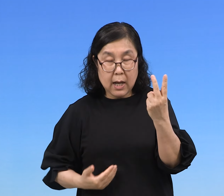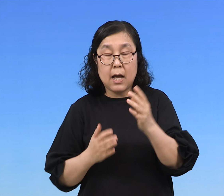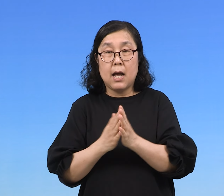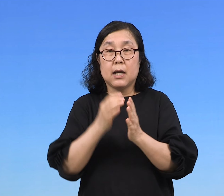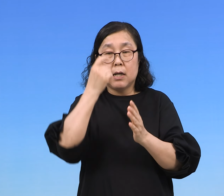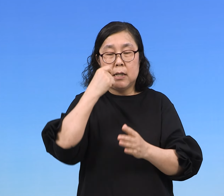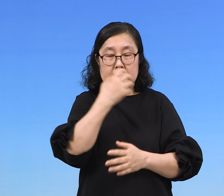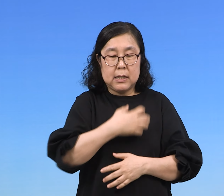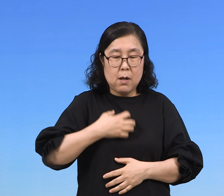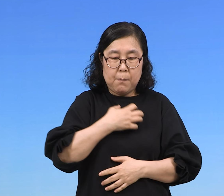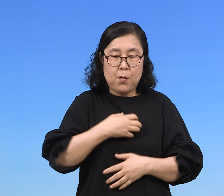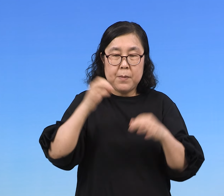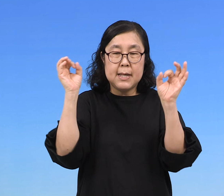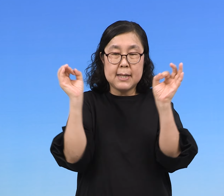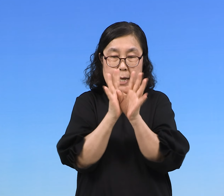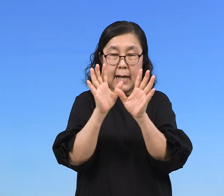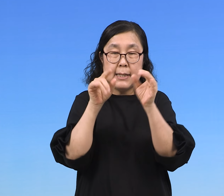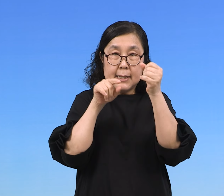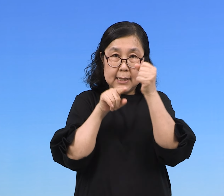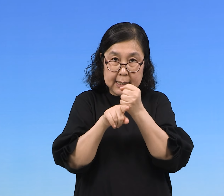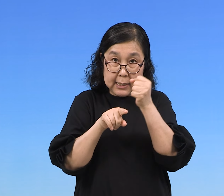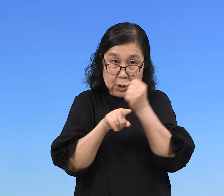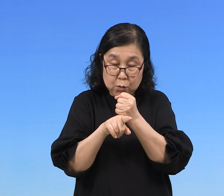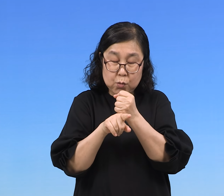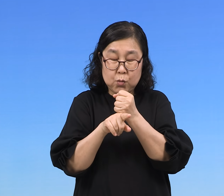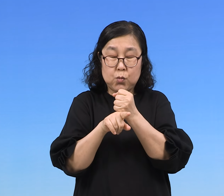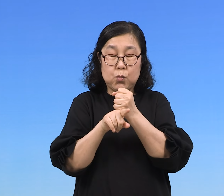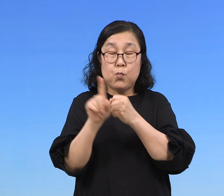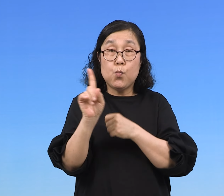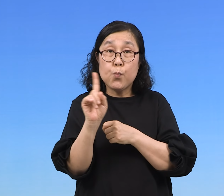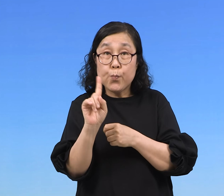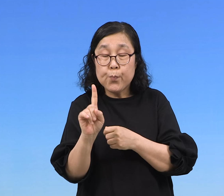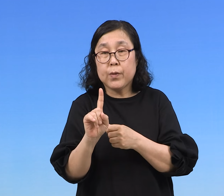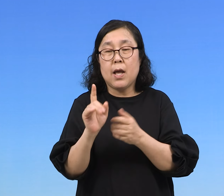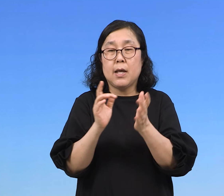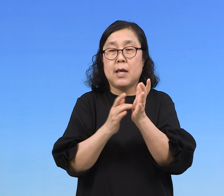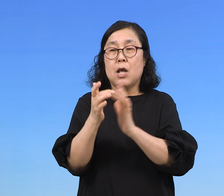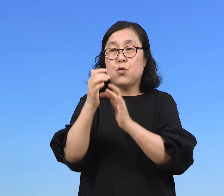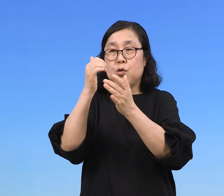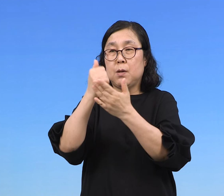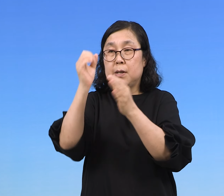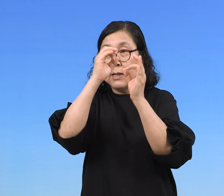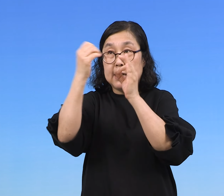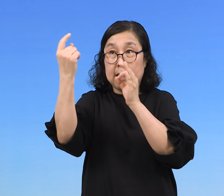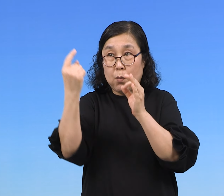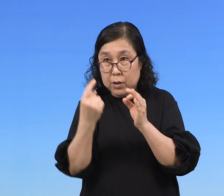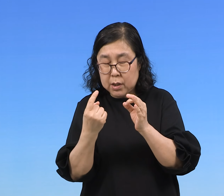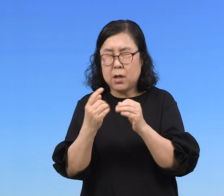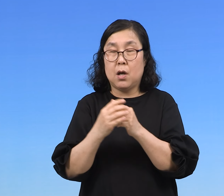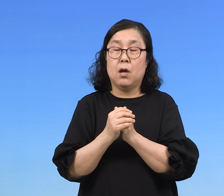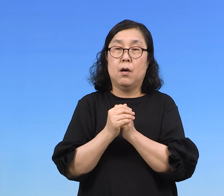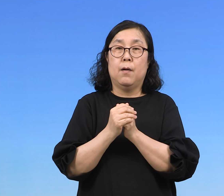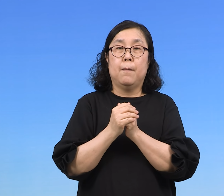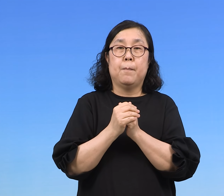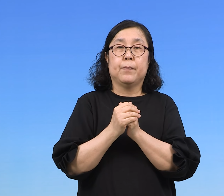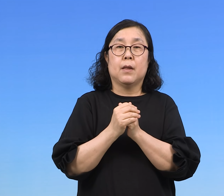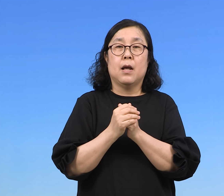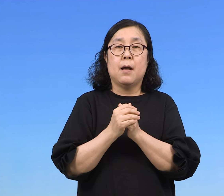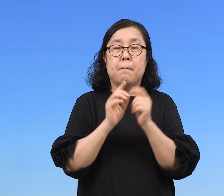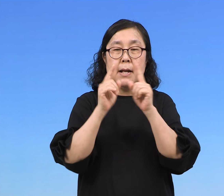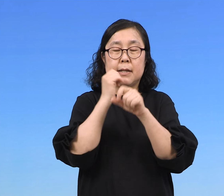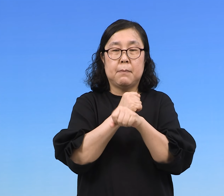그 슬픔을 거두어 가게 된 결정적인 계기가 뭡니까? 주님이 그들을 찾아주셨는데요. 25절을